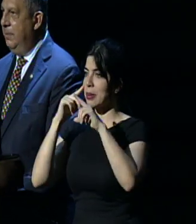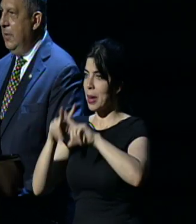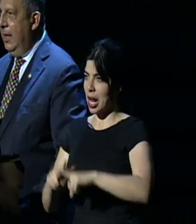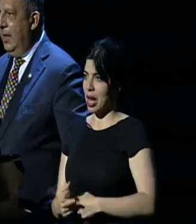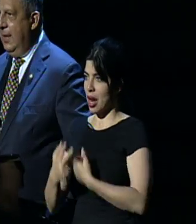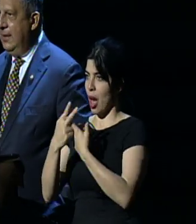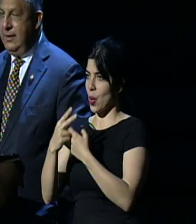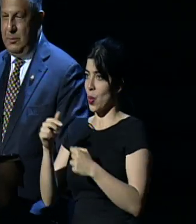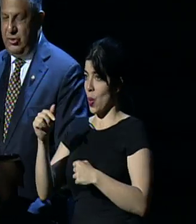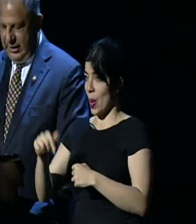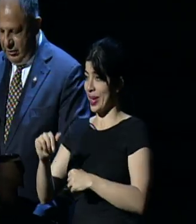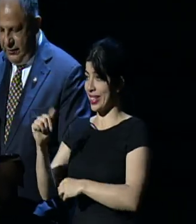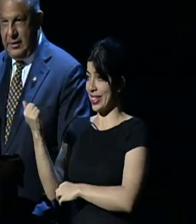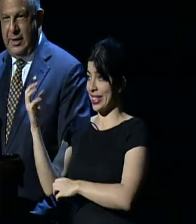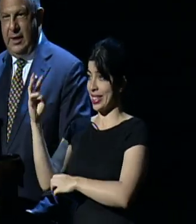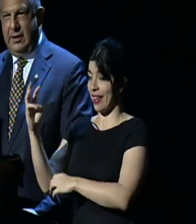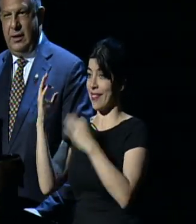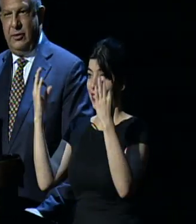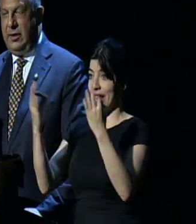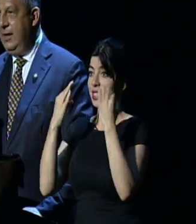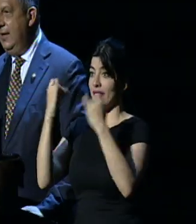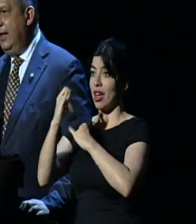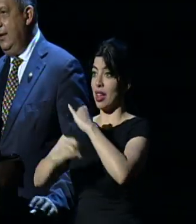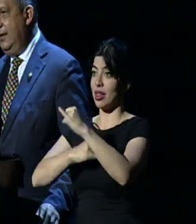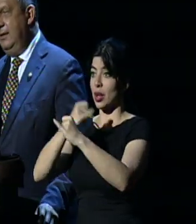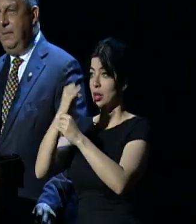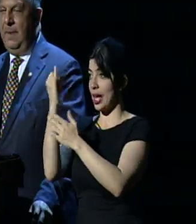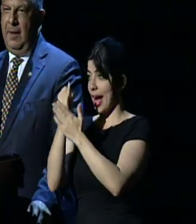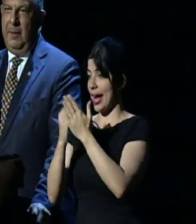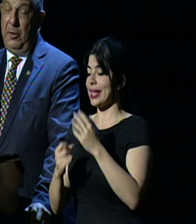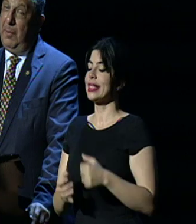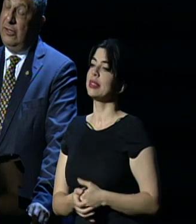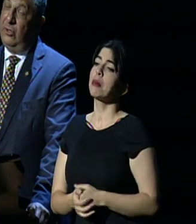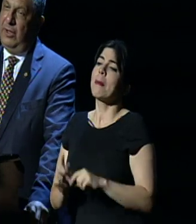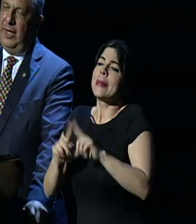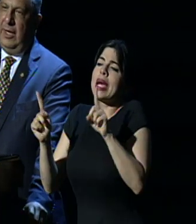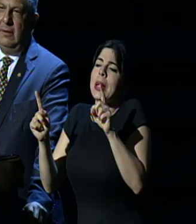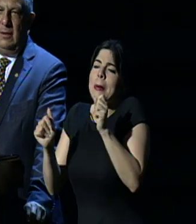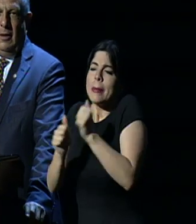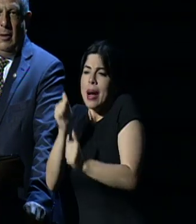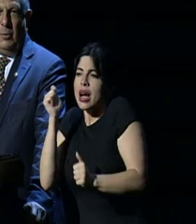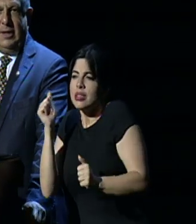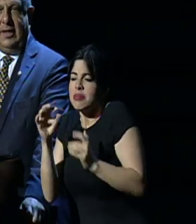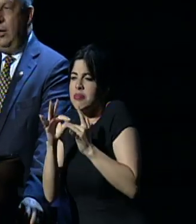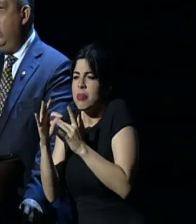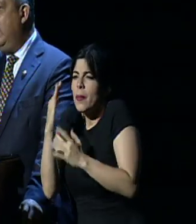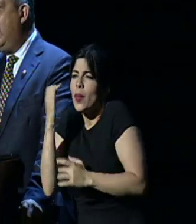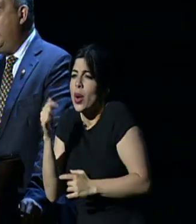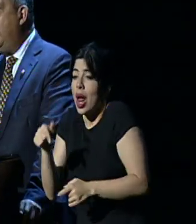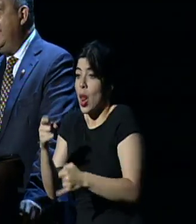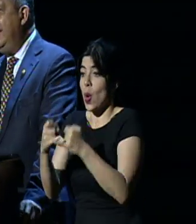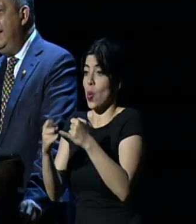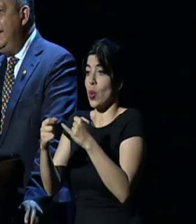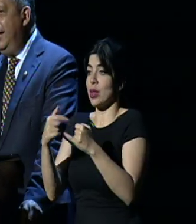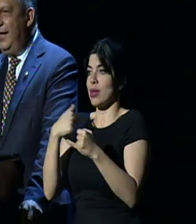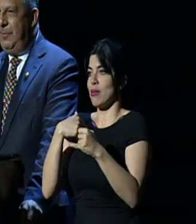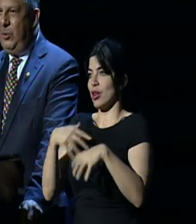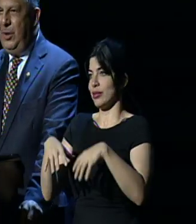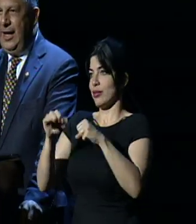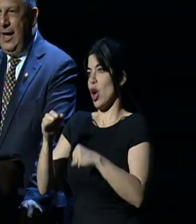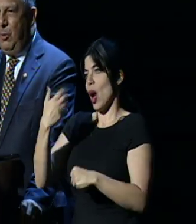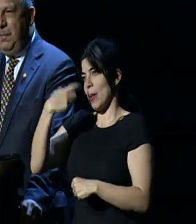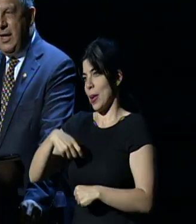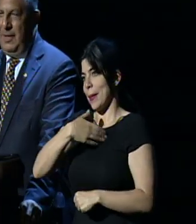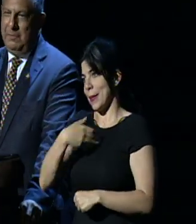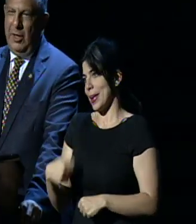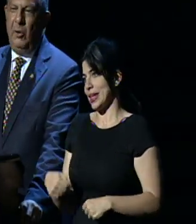inaugurado este 16º Festival Internacional de las Artes. Pero más todavía, porque será el último que como presidente de la